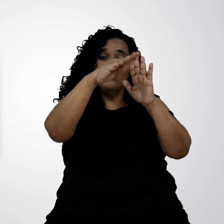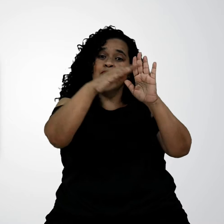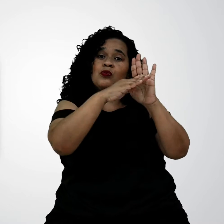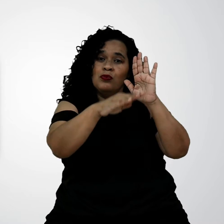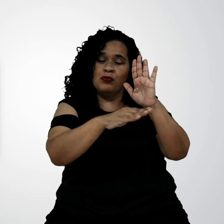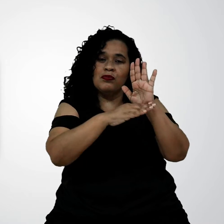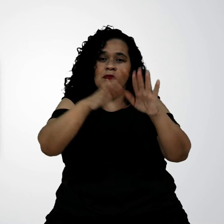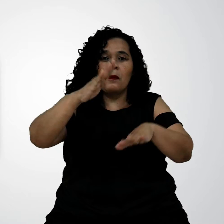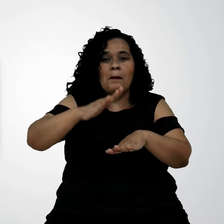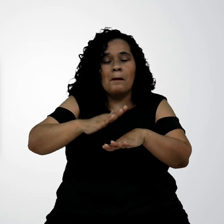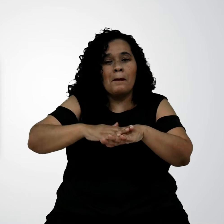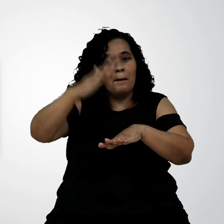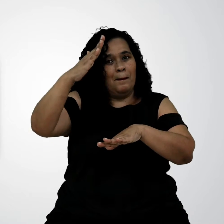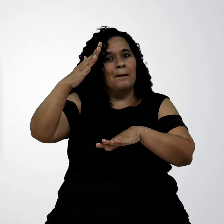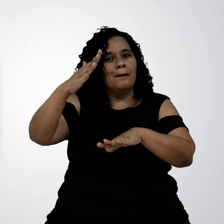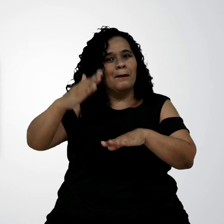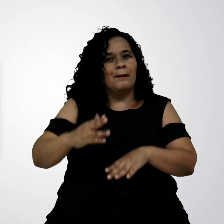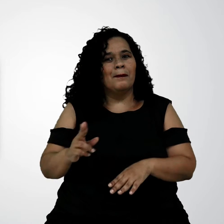Valor.